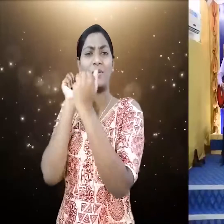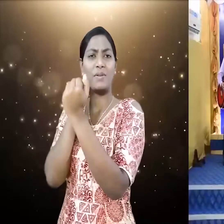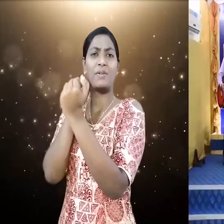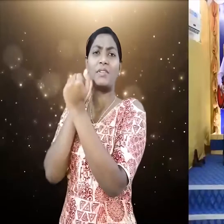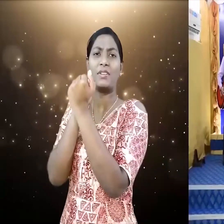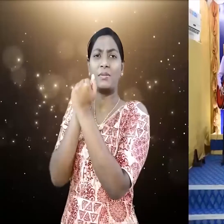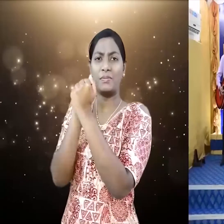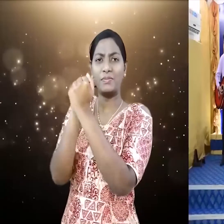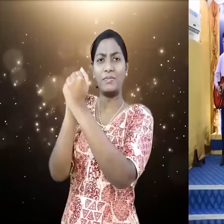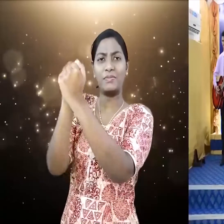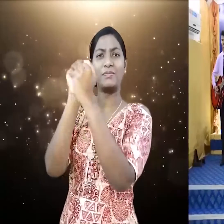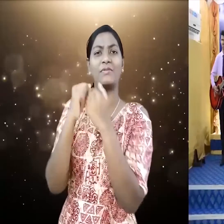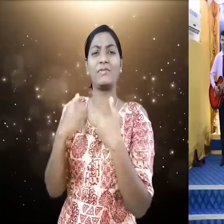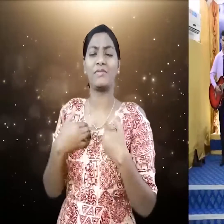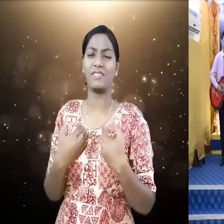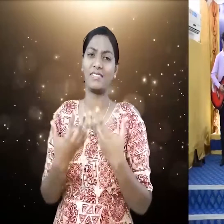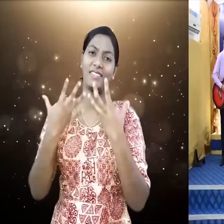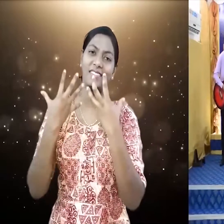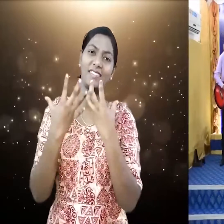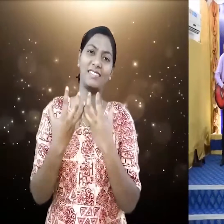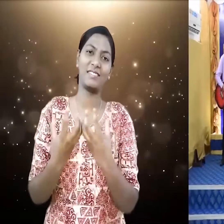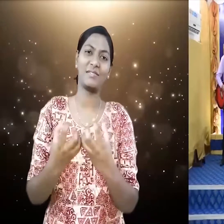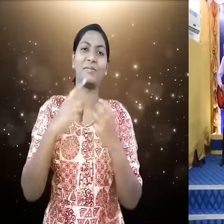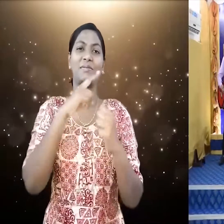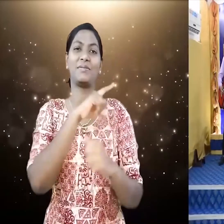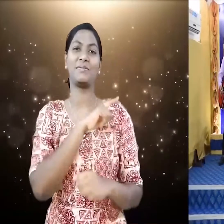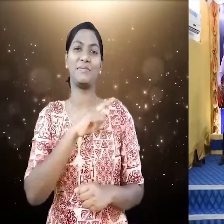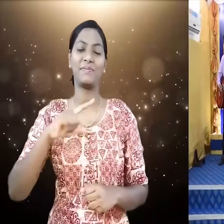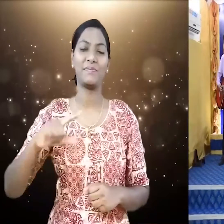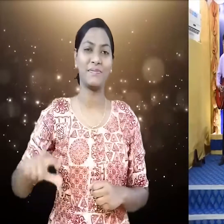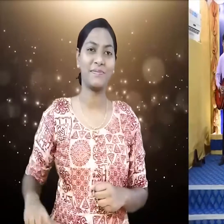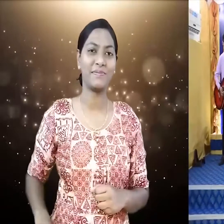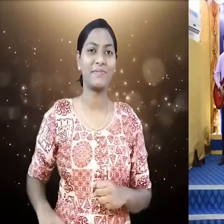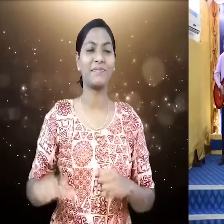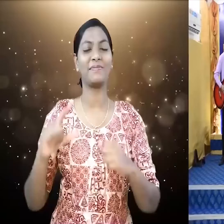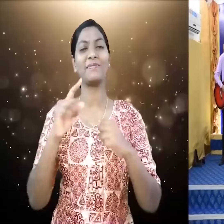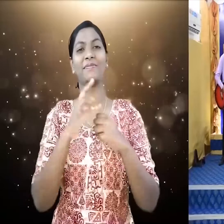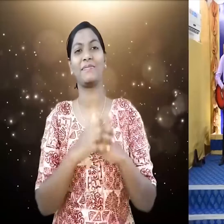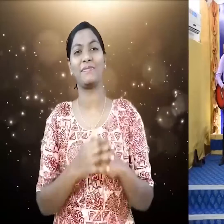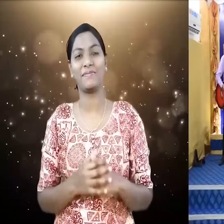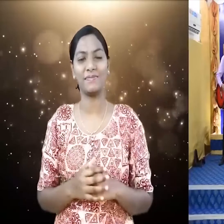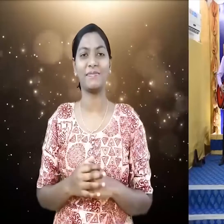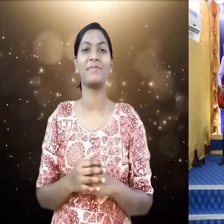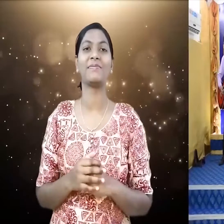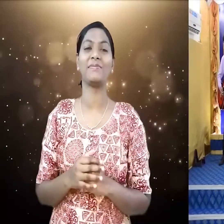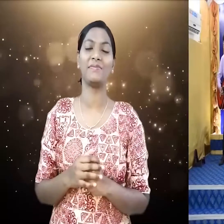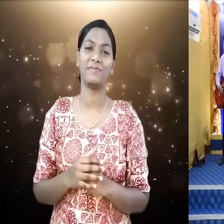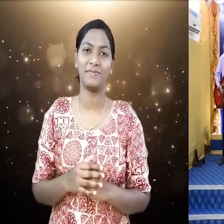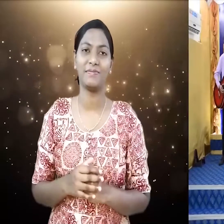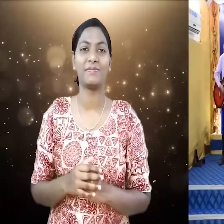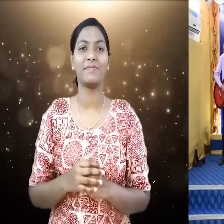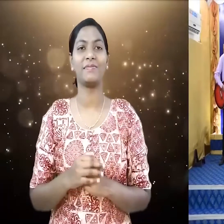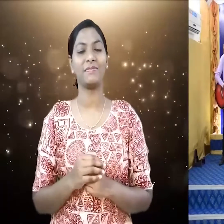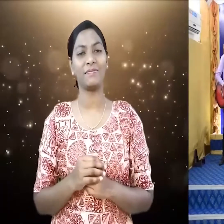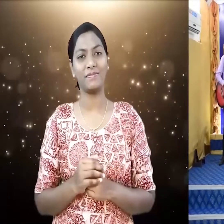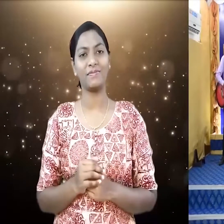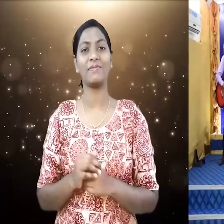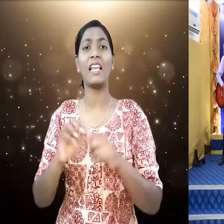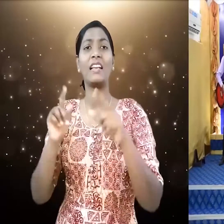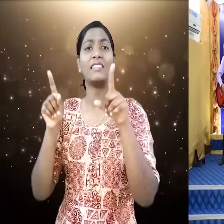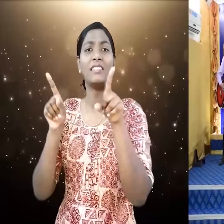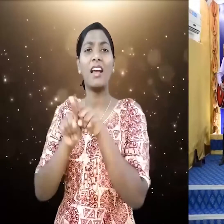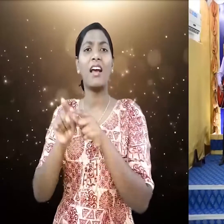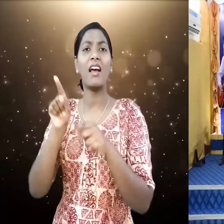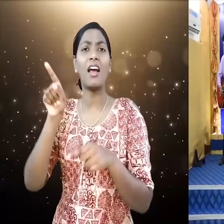रहना चाहूं, तेरी उपस्थिति में प्रभु, और जैसे तेरी